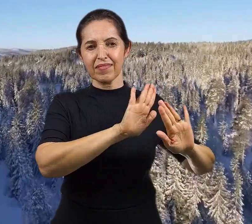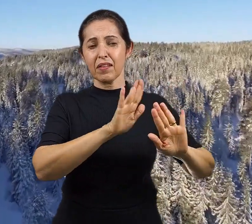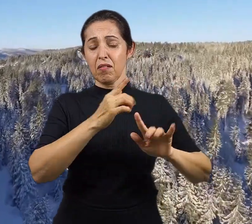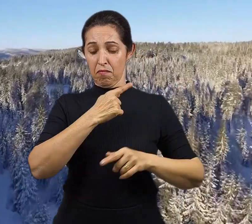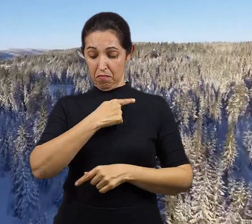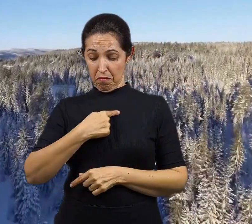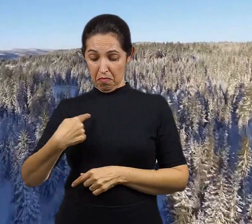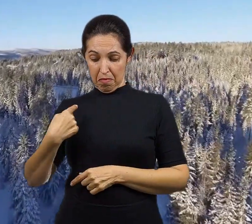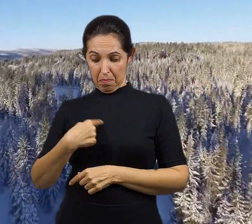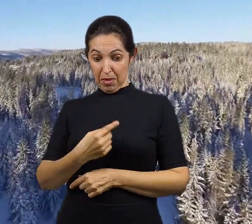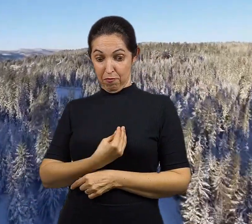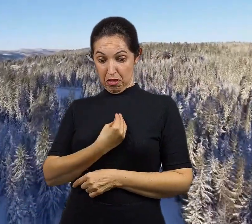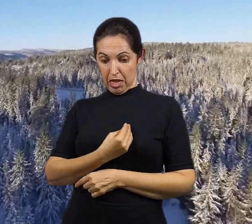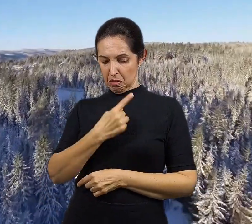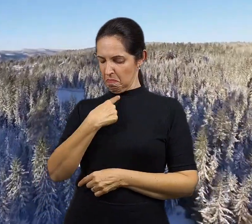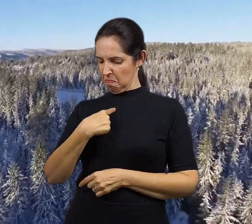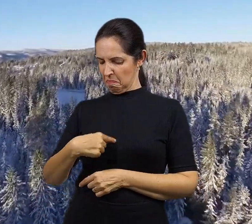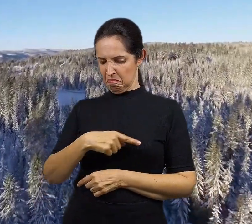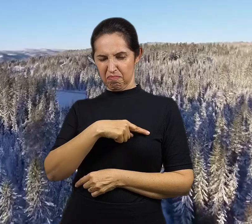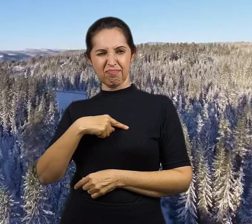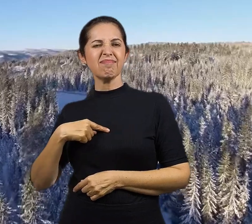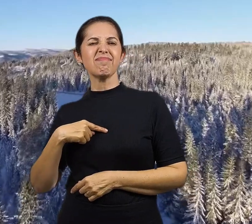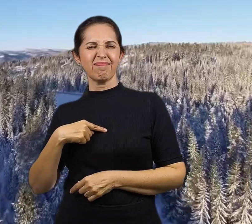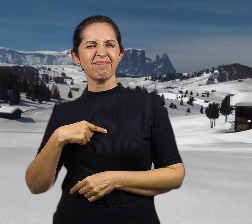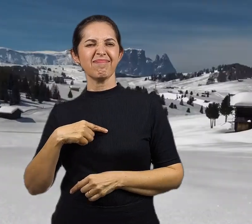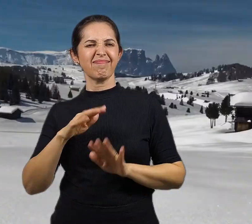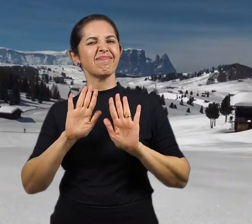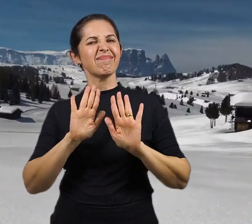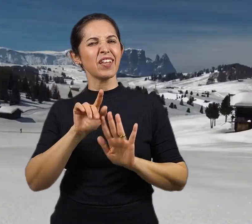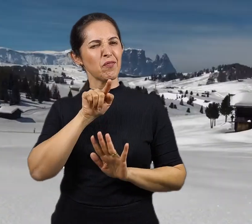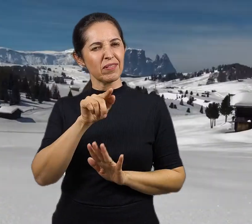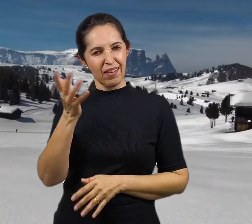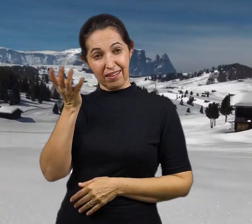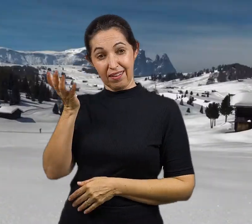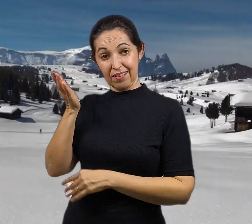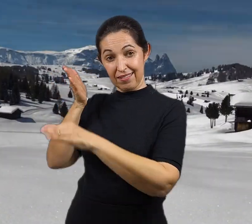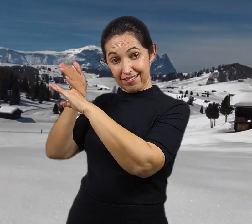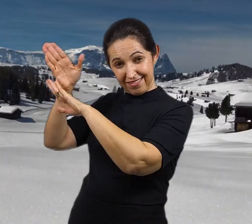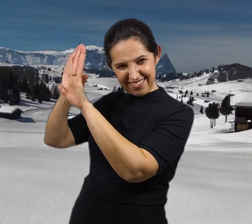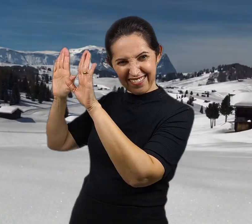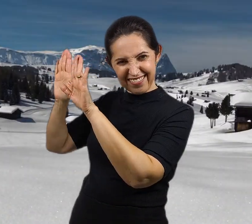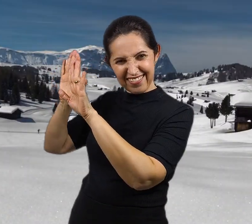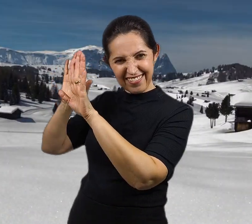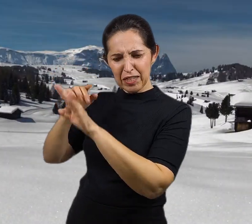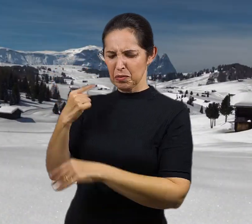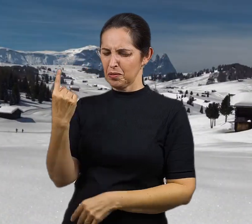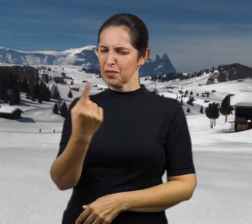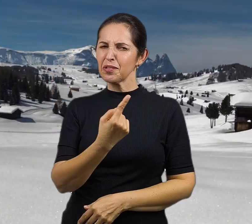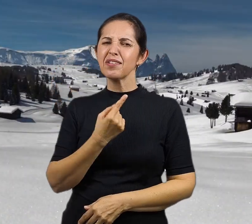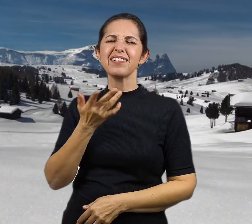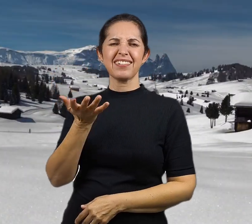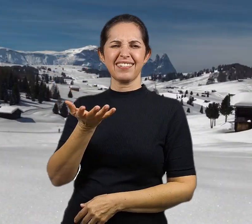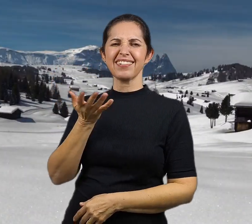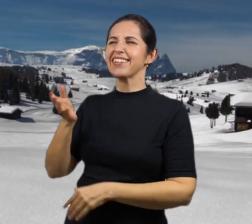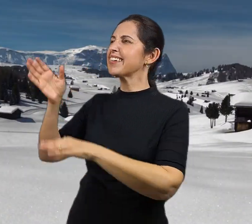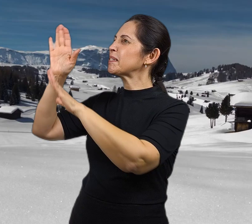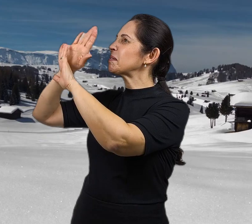Quer entrar na terra? Eu quero entrar na terra. Nós queremos entrar na terra porque nós viveremos juntos na eternidade. Mas nós